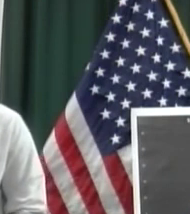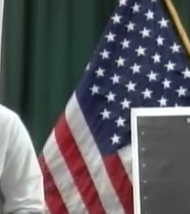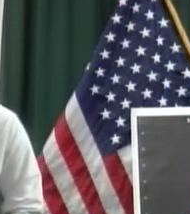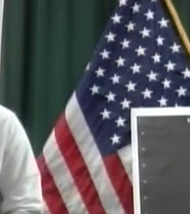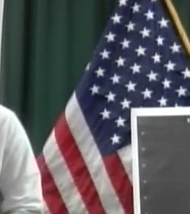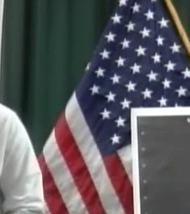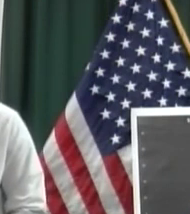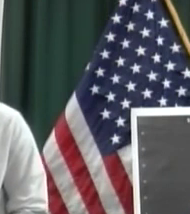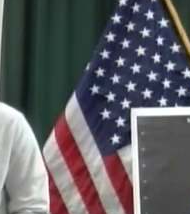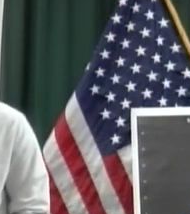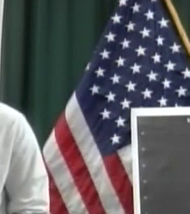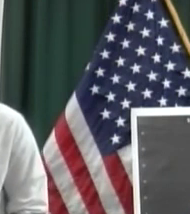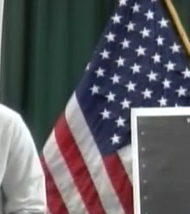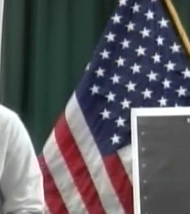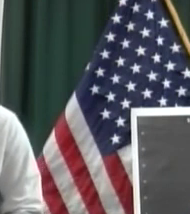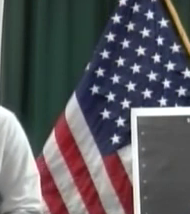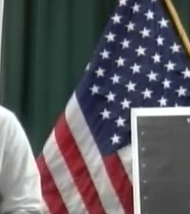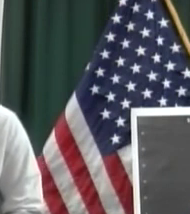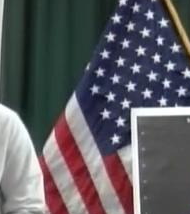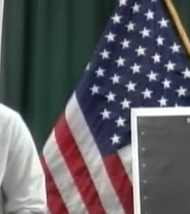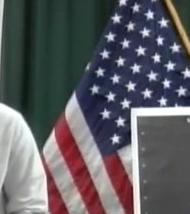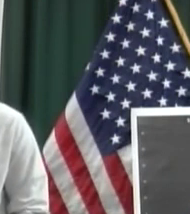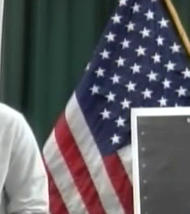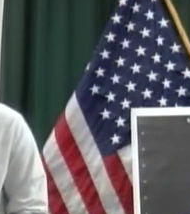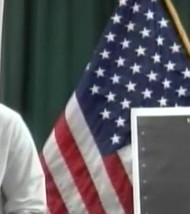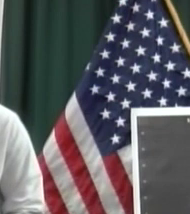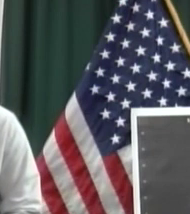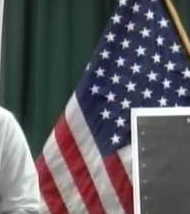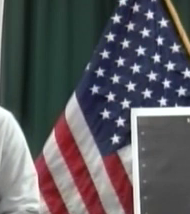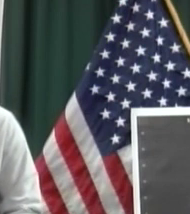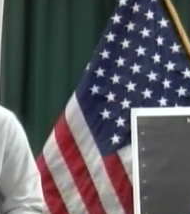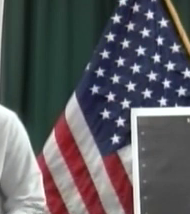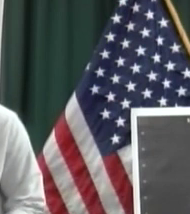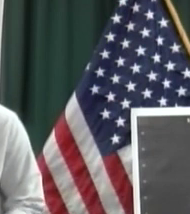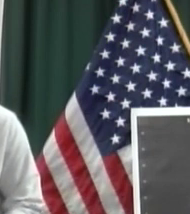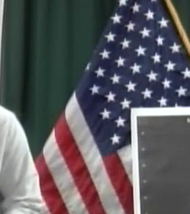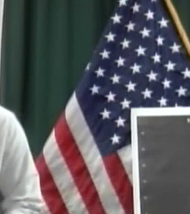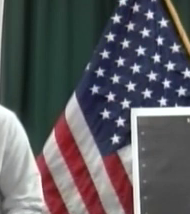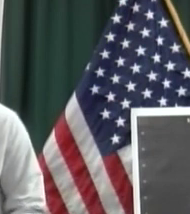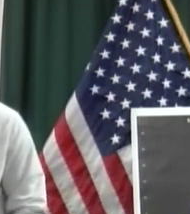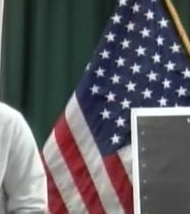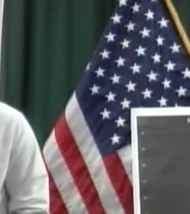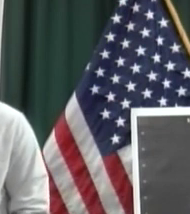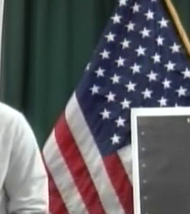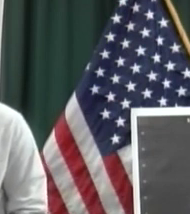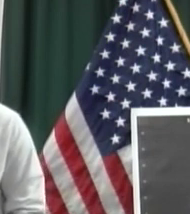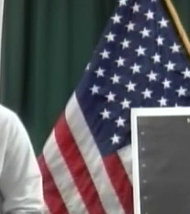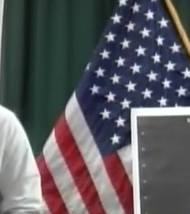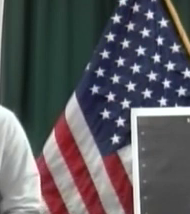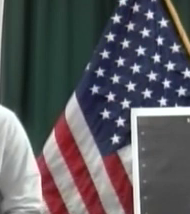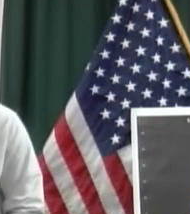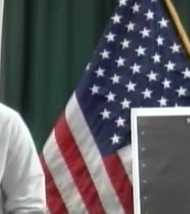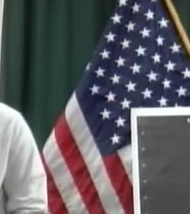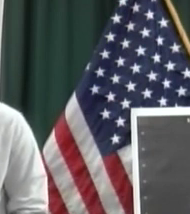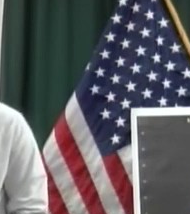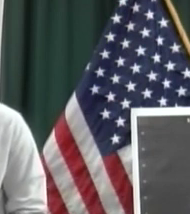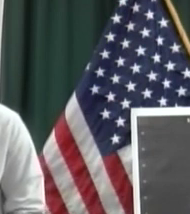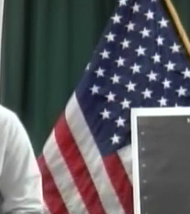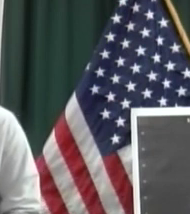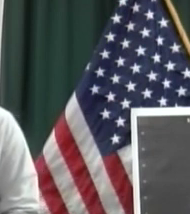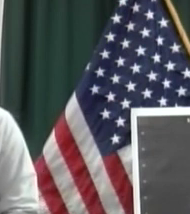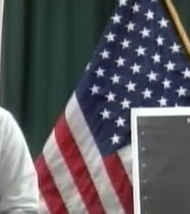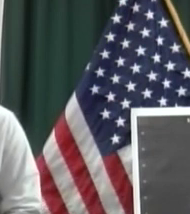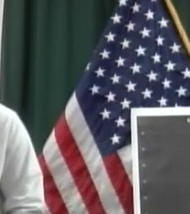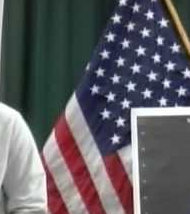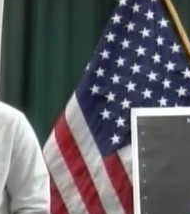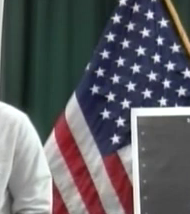tenga 6 años o menos tiene que usar un chaleco de salvavidas. Y oficiales van a